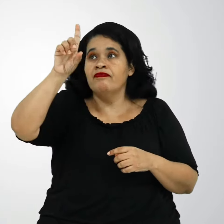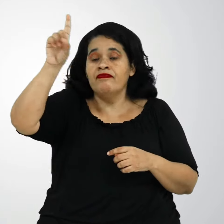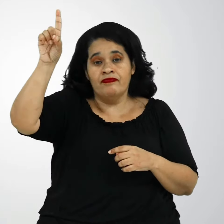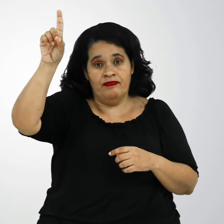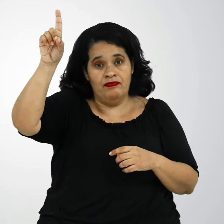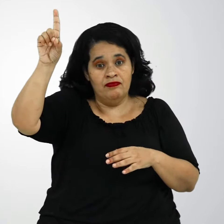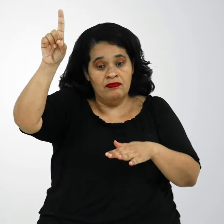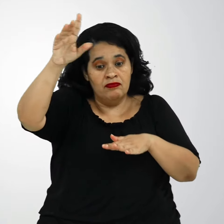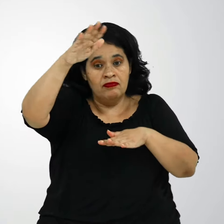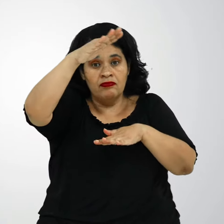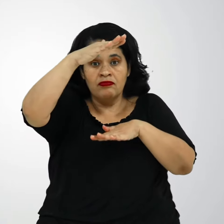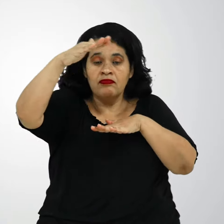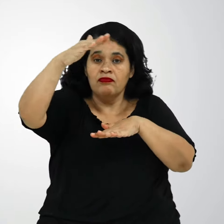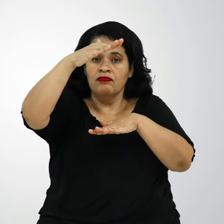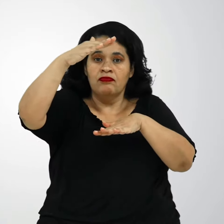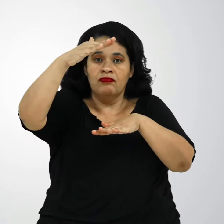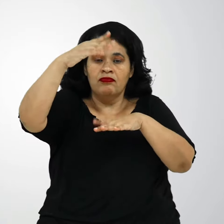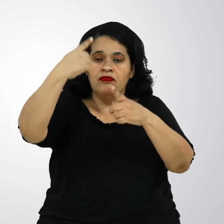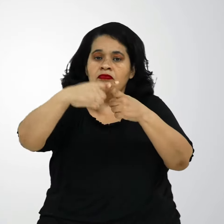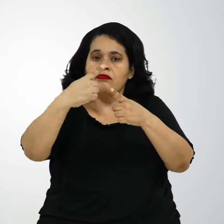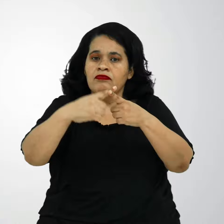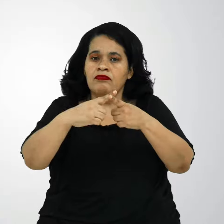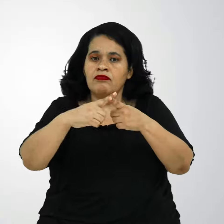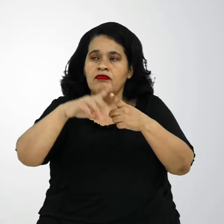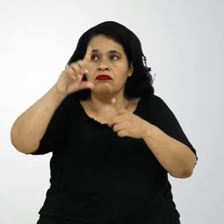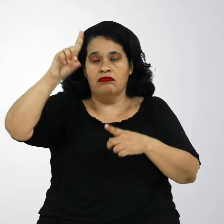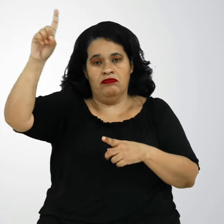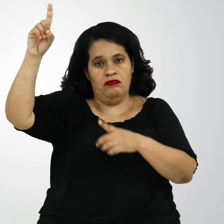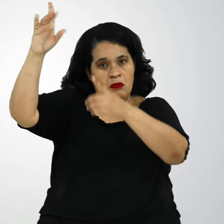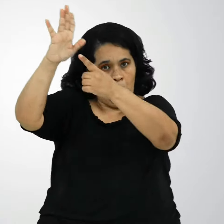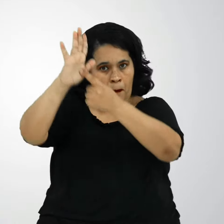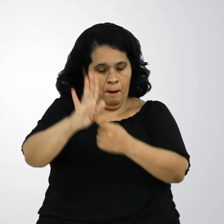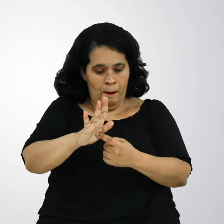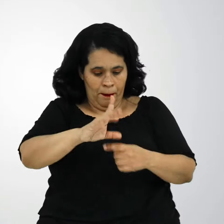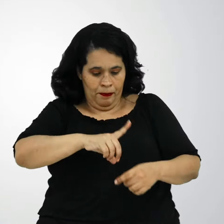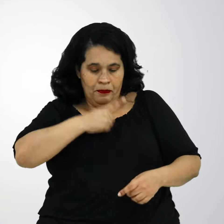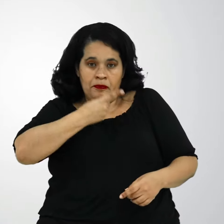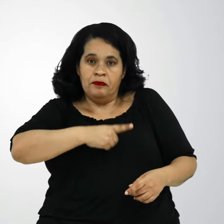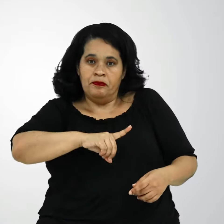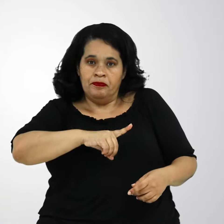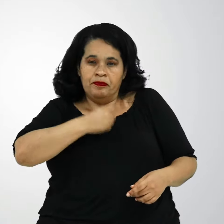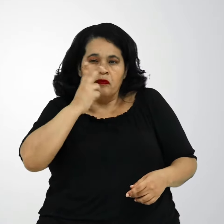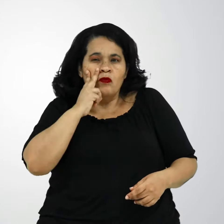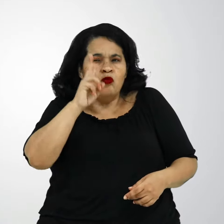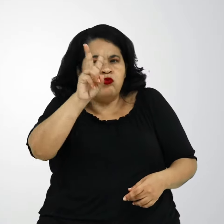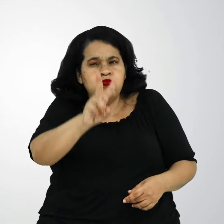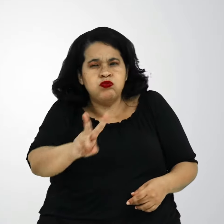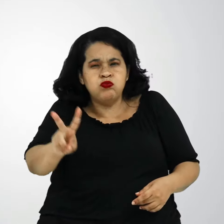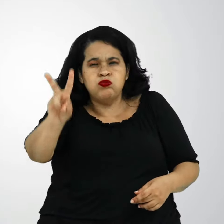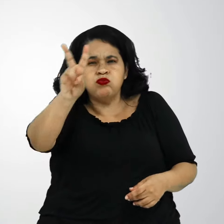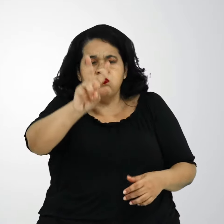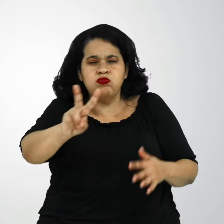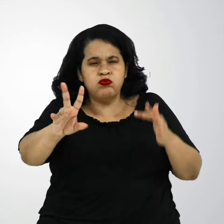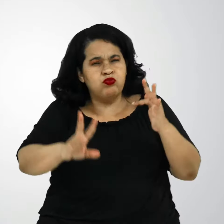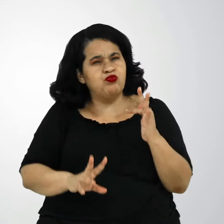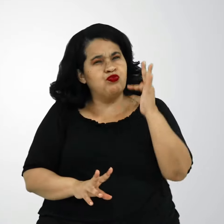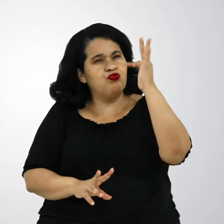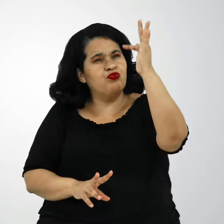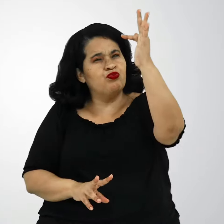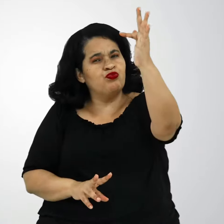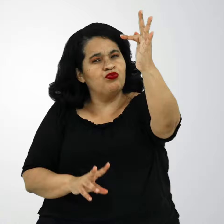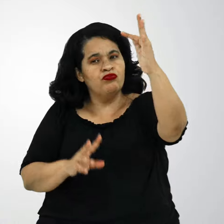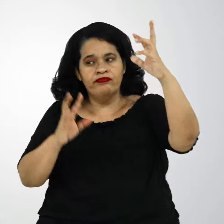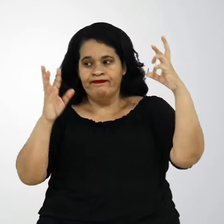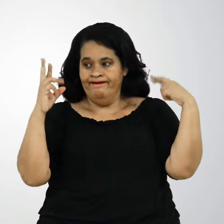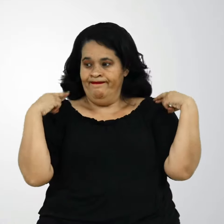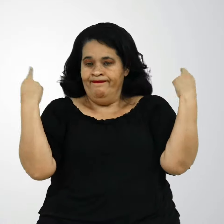revelação para Daniel dizendo o seguinte, olha, isso é uma visão para o futuro, para o reinado do